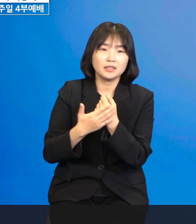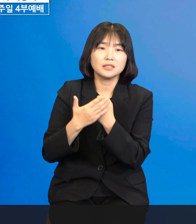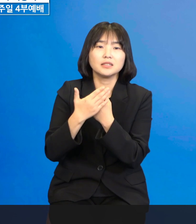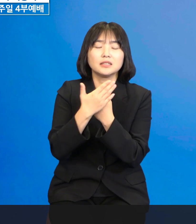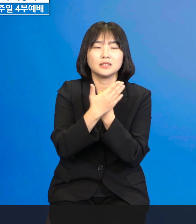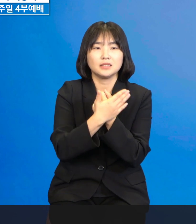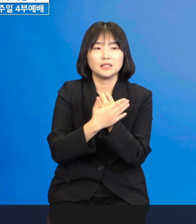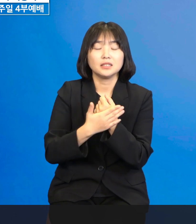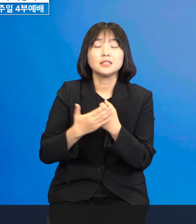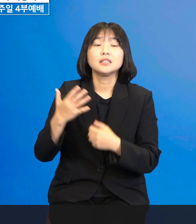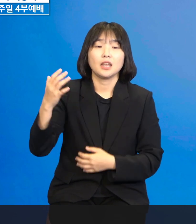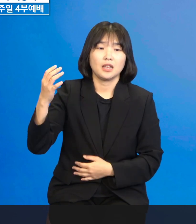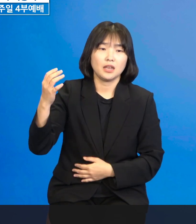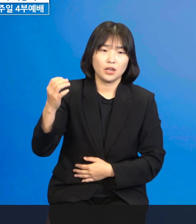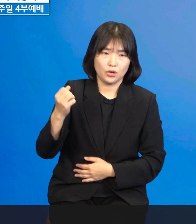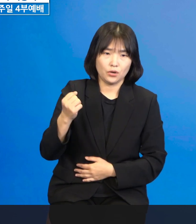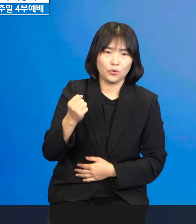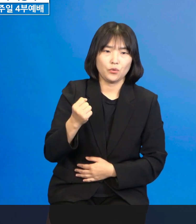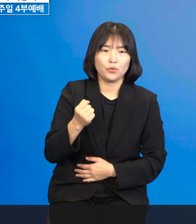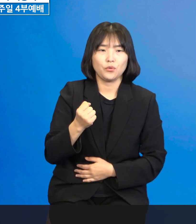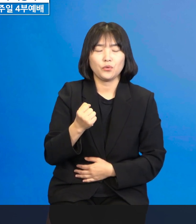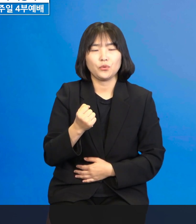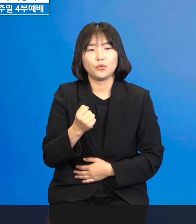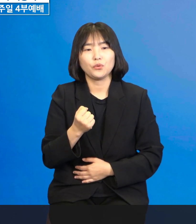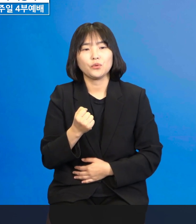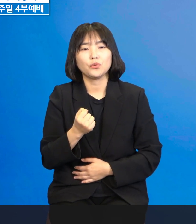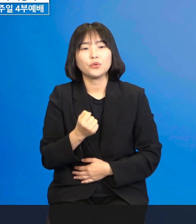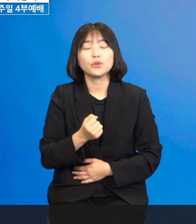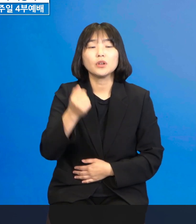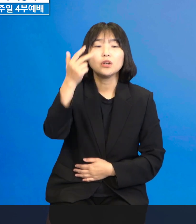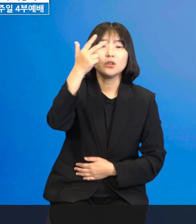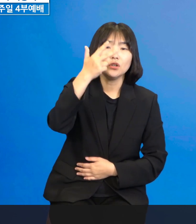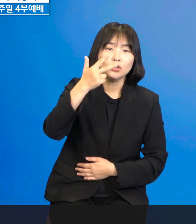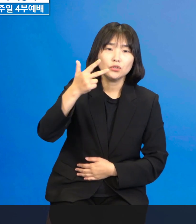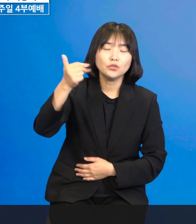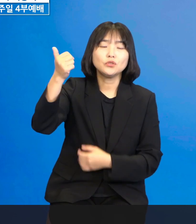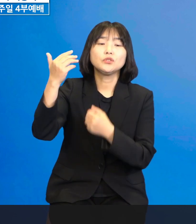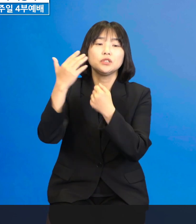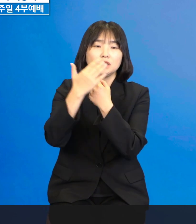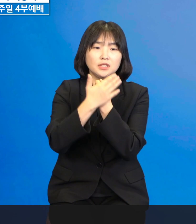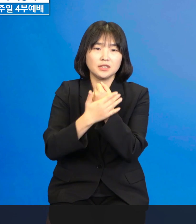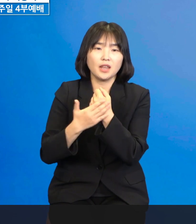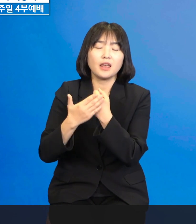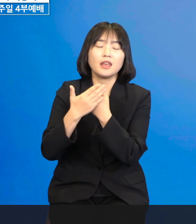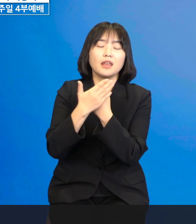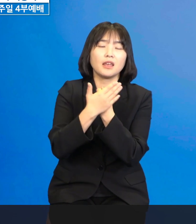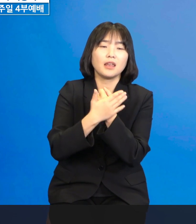십자가. 주 은혜 날 채우시네, 날 채우시네.